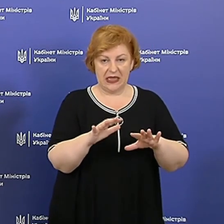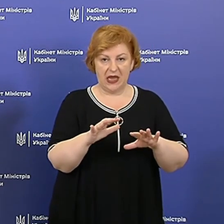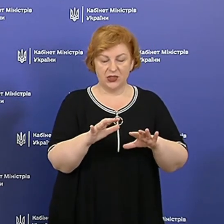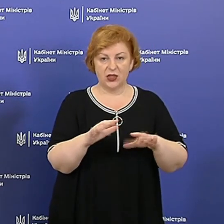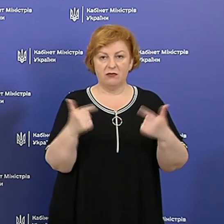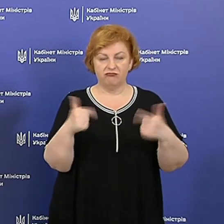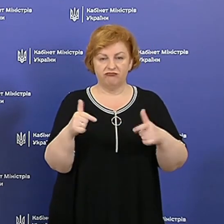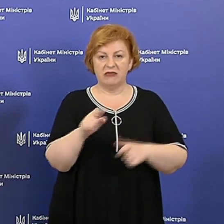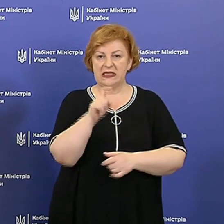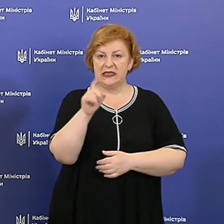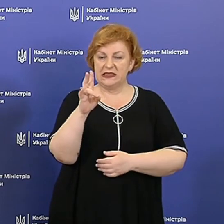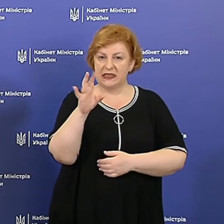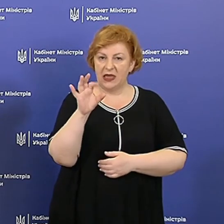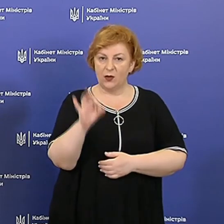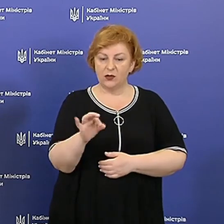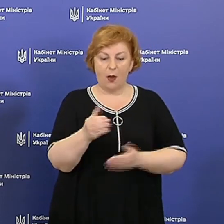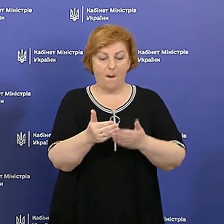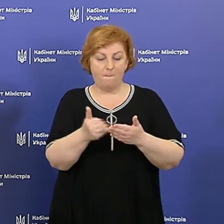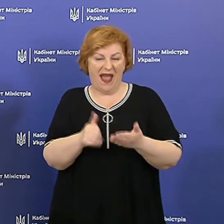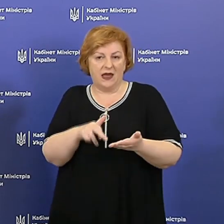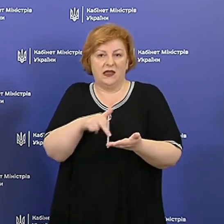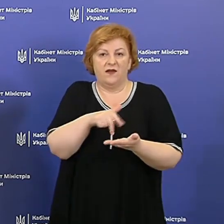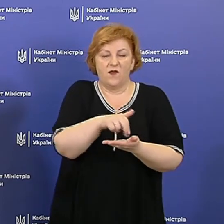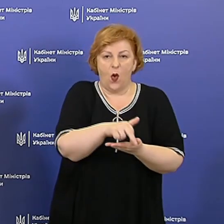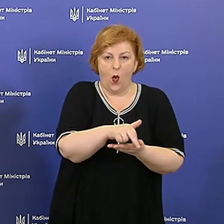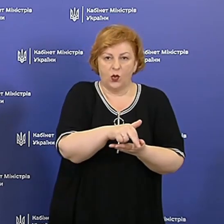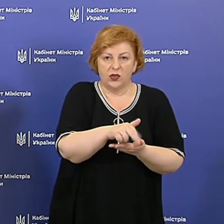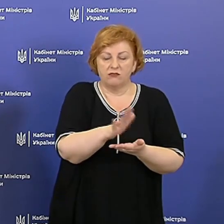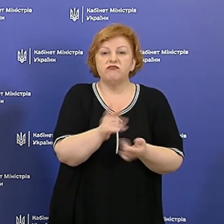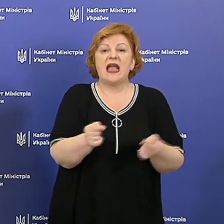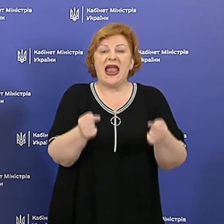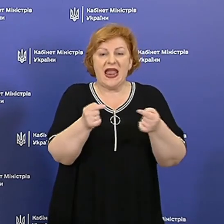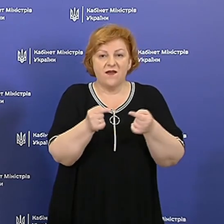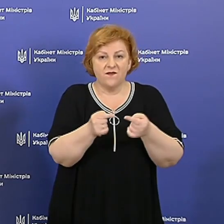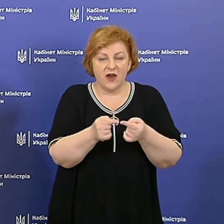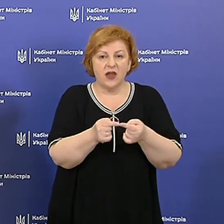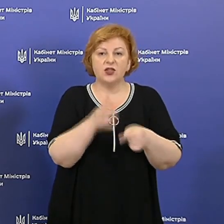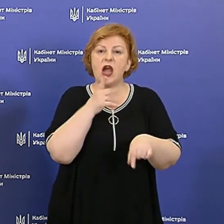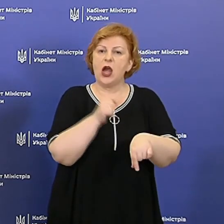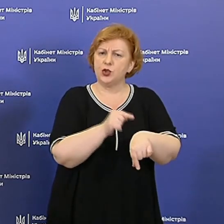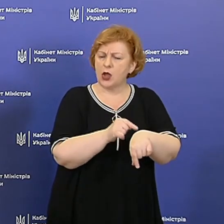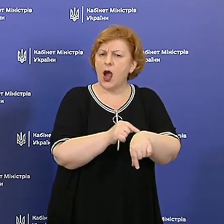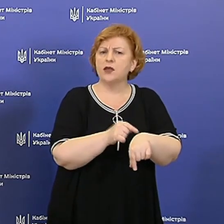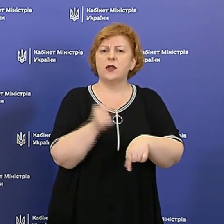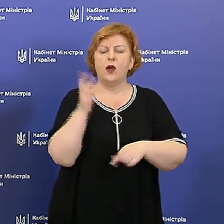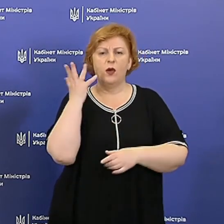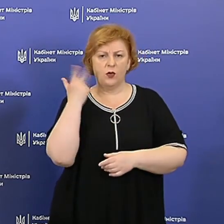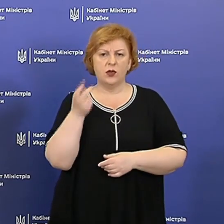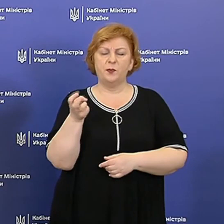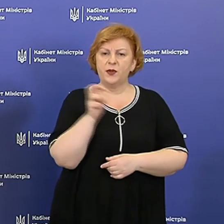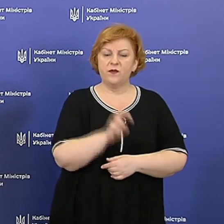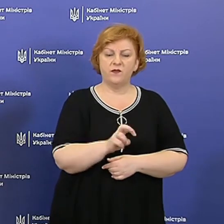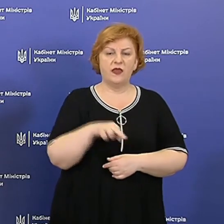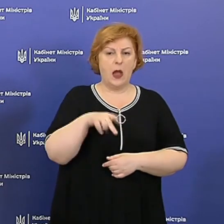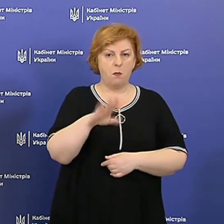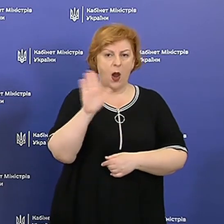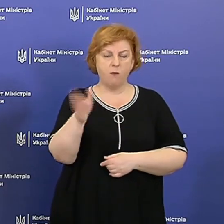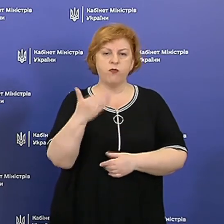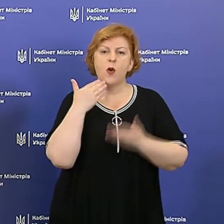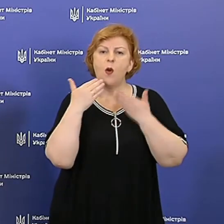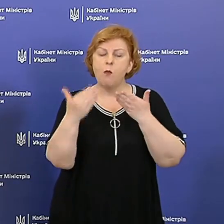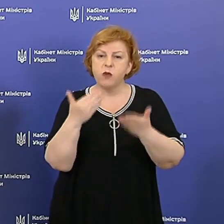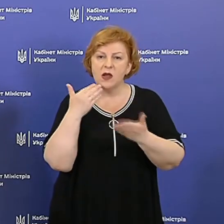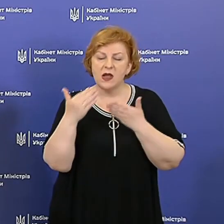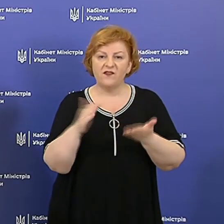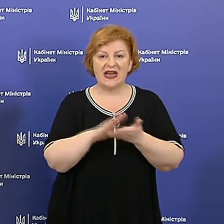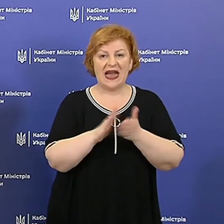зовнішнього незалежного оцінювання перед входом, визначено час, на який вони повинні прийти. Перед входом в них буде опитано про стан